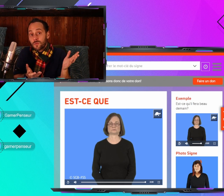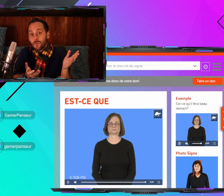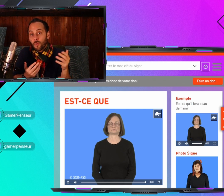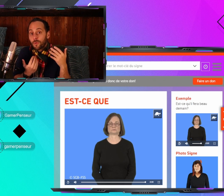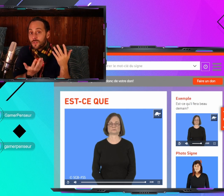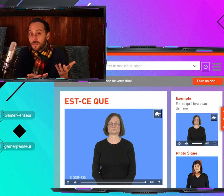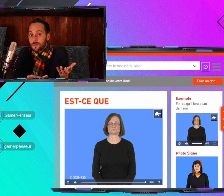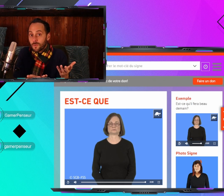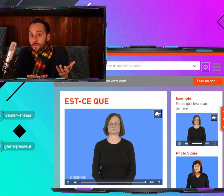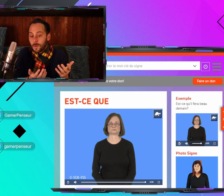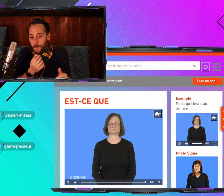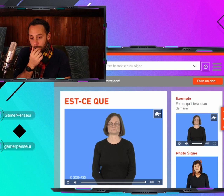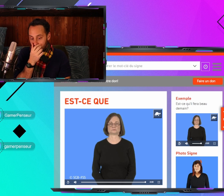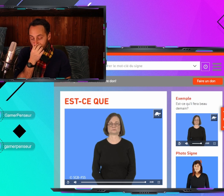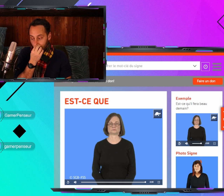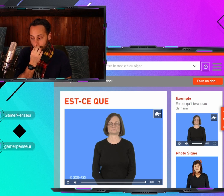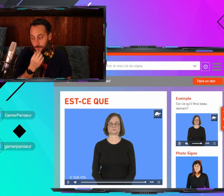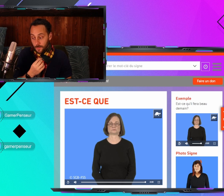on n'est pas sûr, on pose la question.